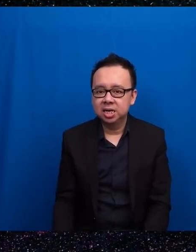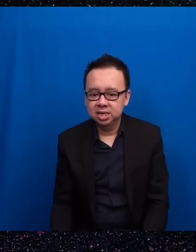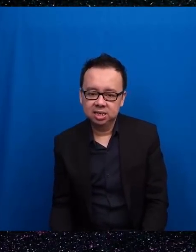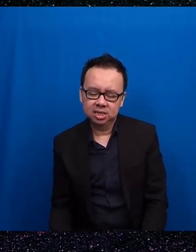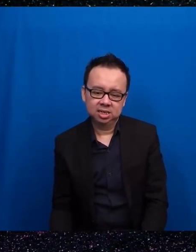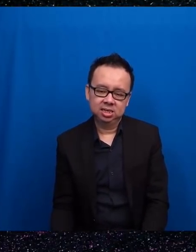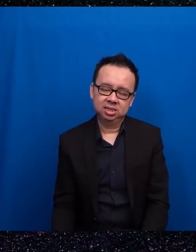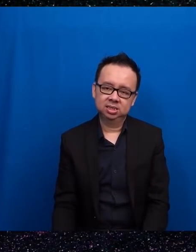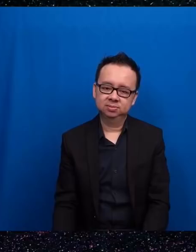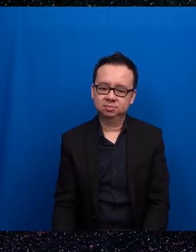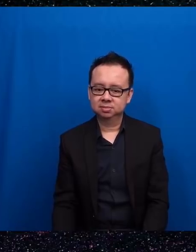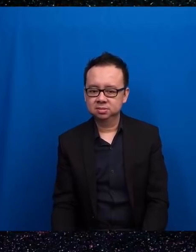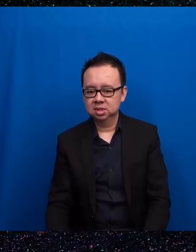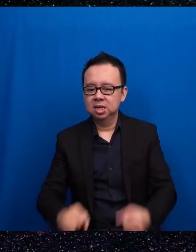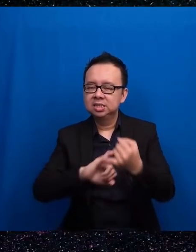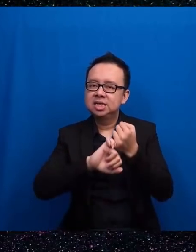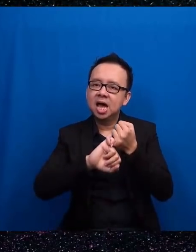nantikan